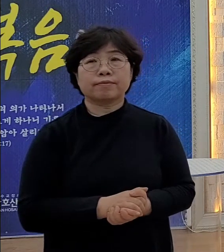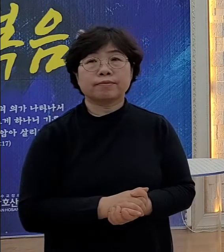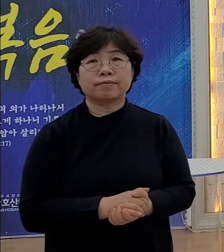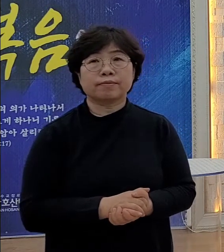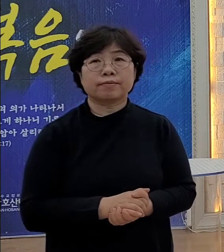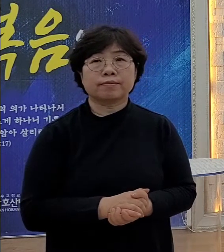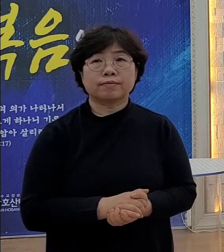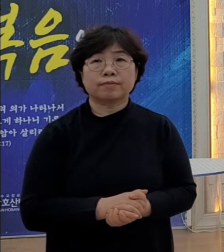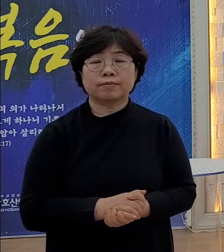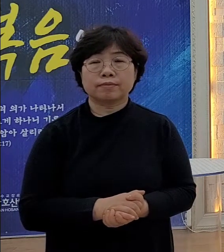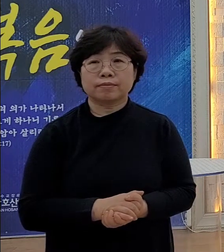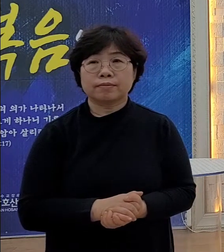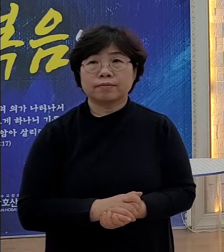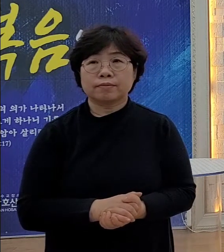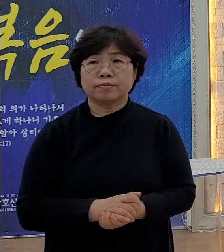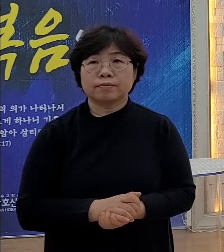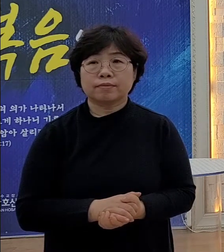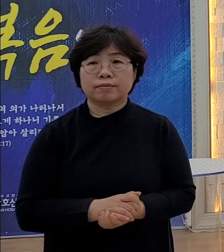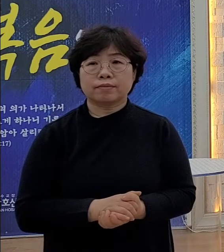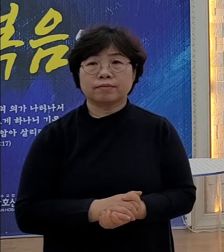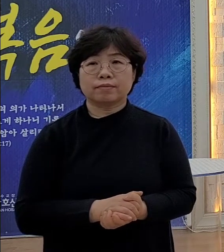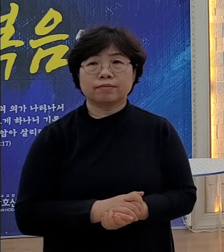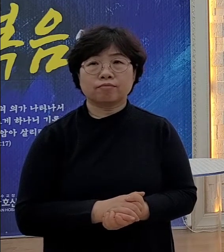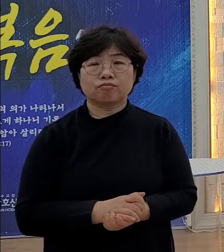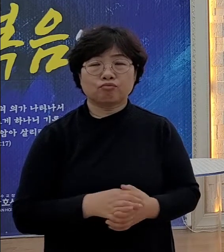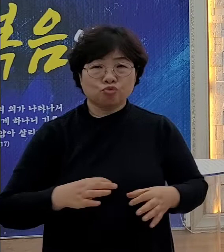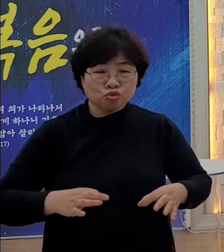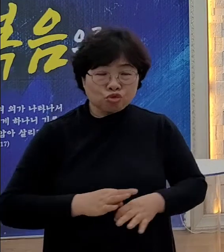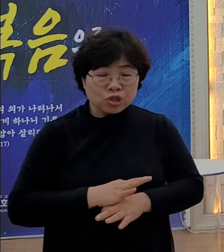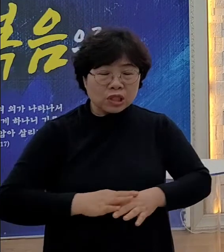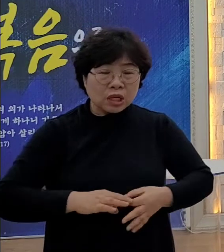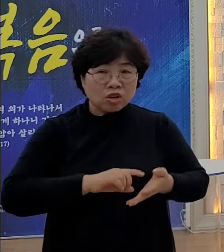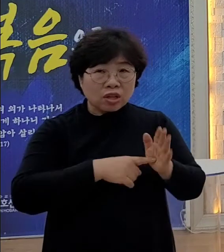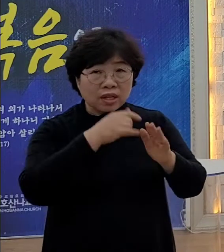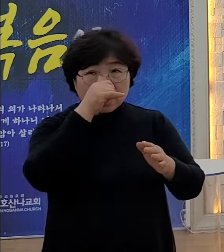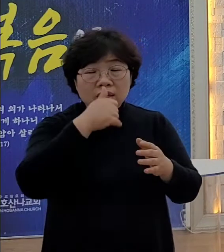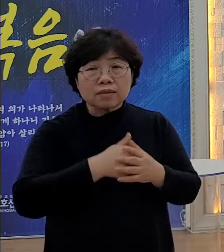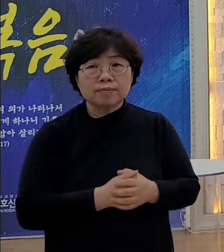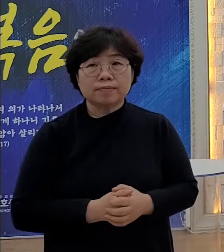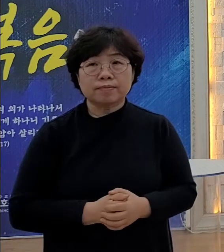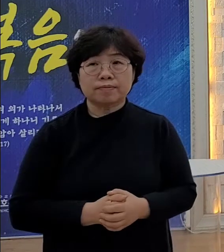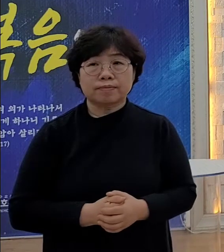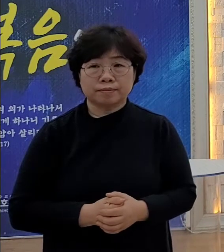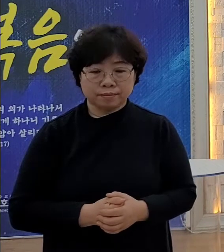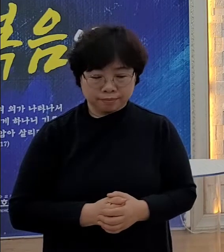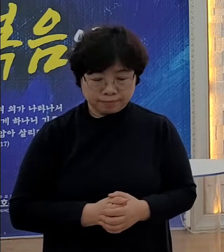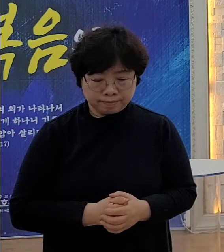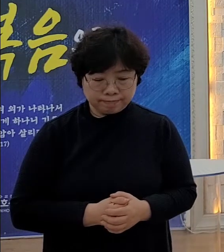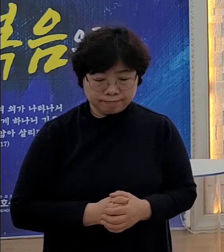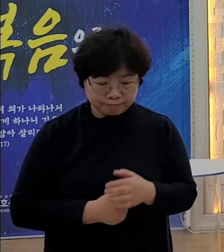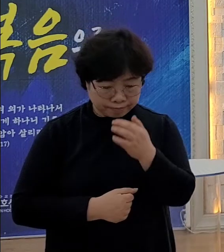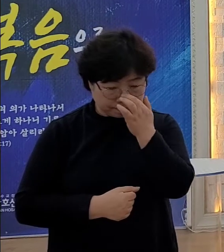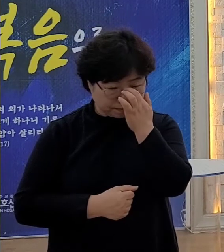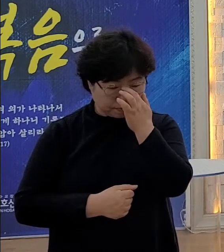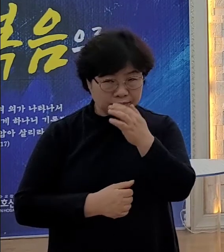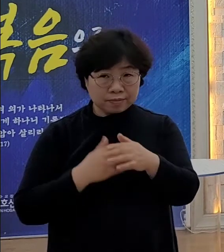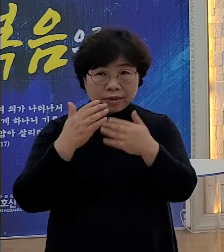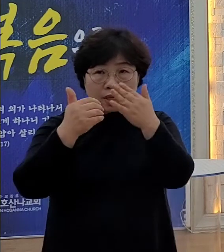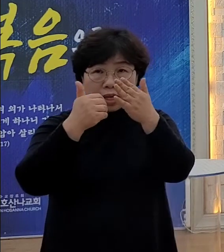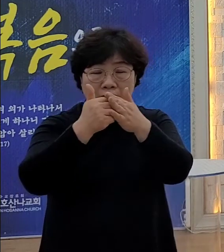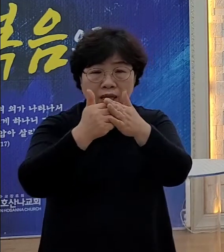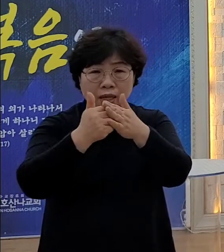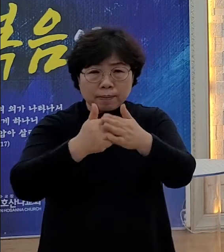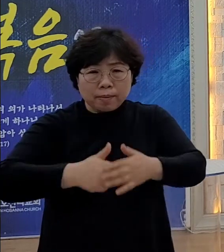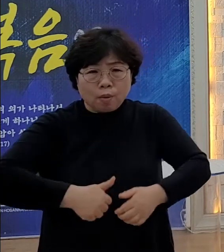그 다음 구절에 뭐라고 되어 있죠? 불이다. 불이라고 말합니다. 두 가지. 자, 하나님 진노의